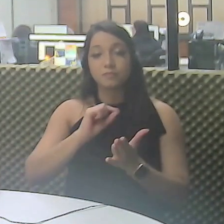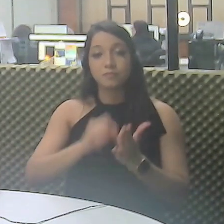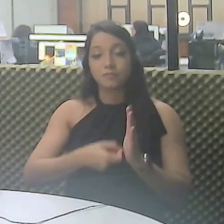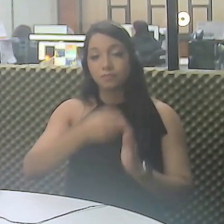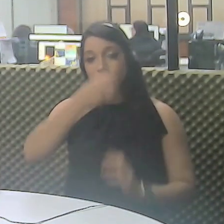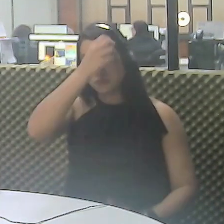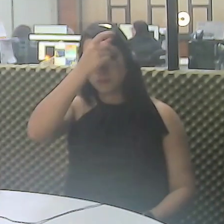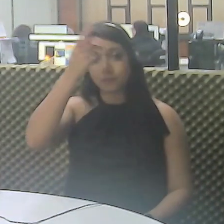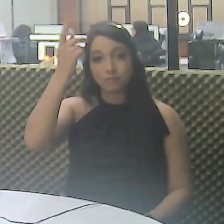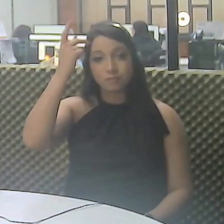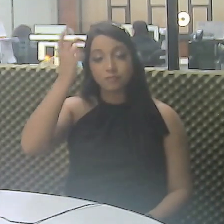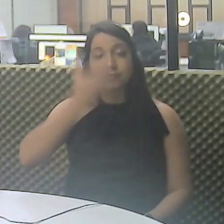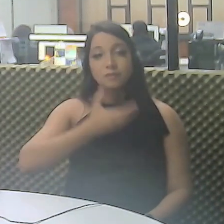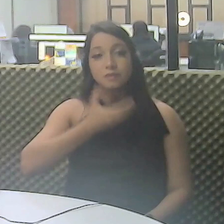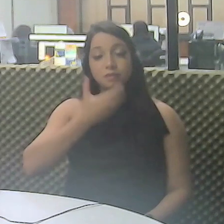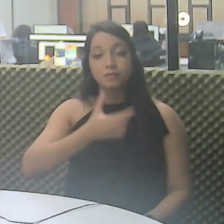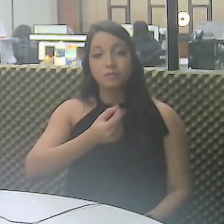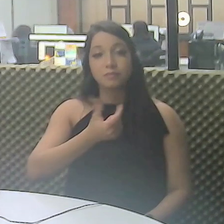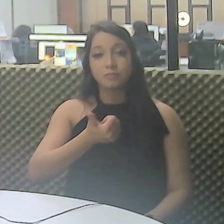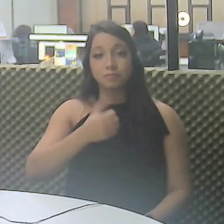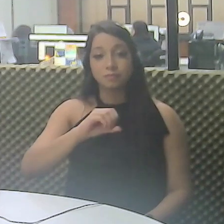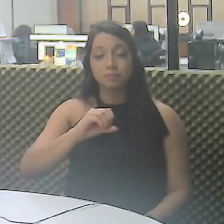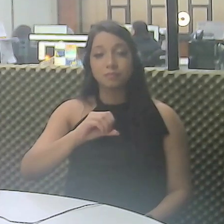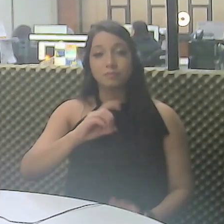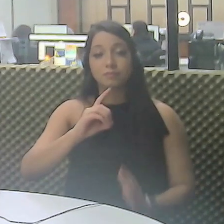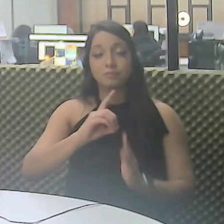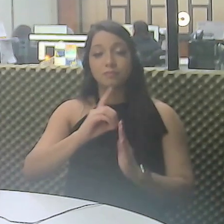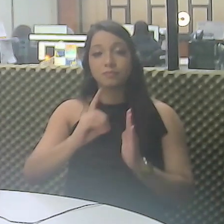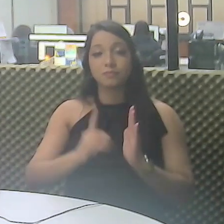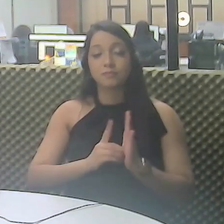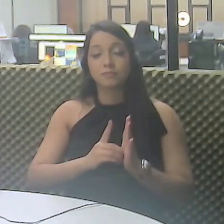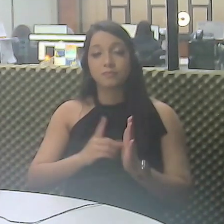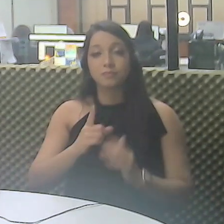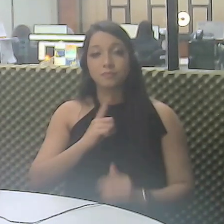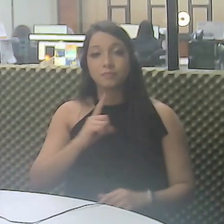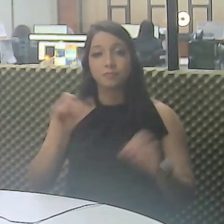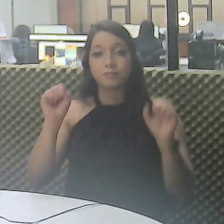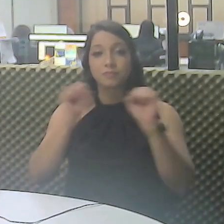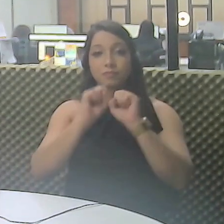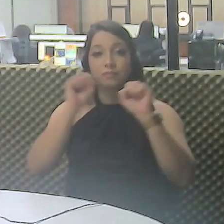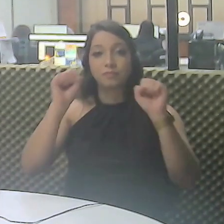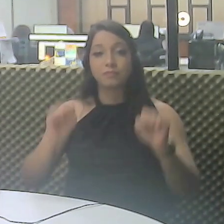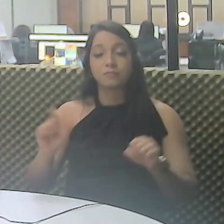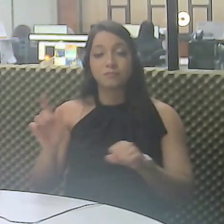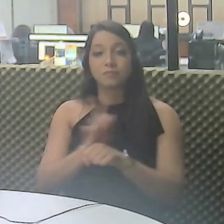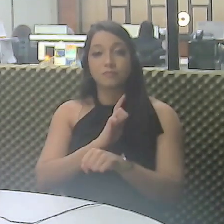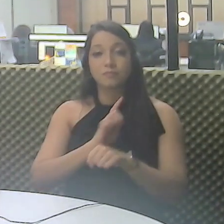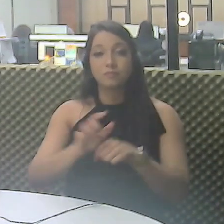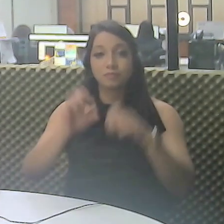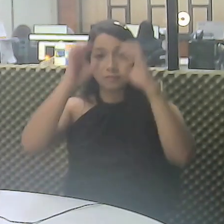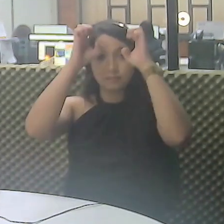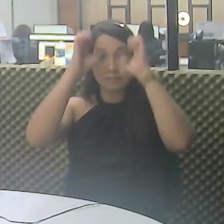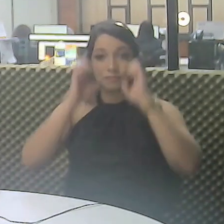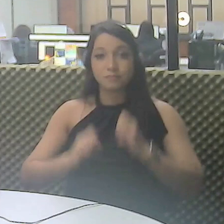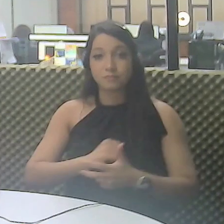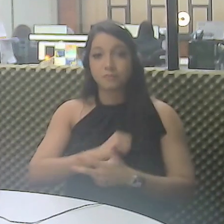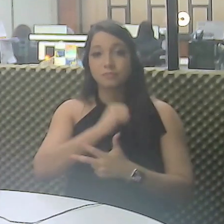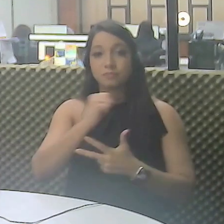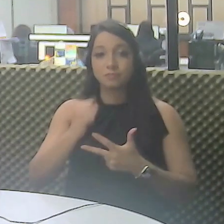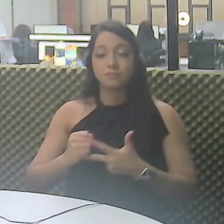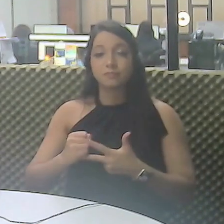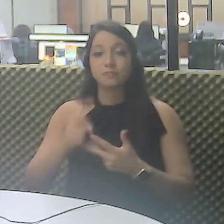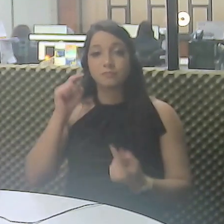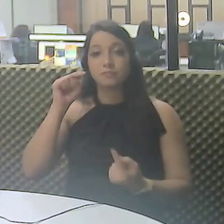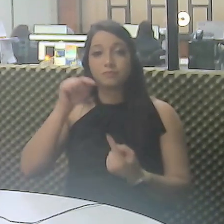prefeito em dezembro de 2019. O decreto instituiu o sistema de gestão ética do Poder Executivo Municipal com